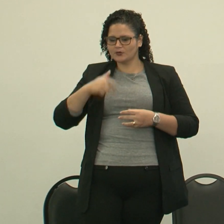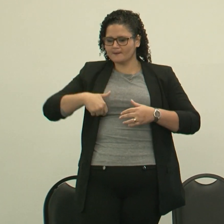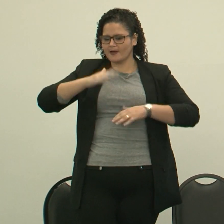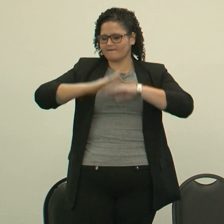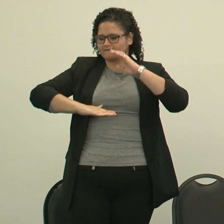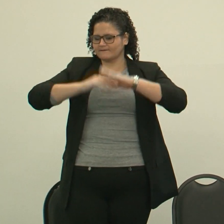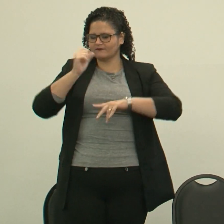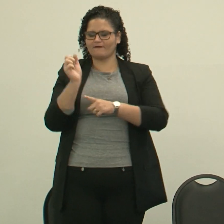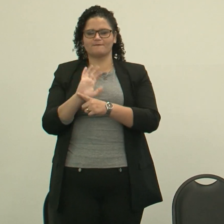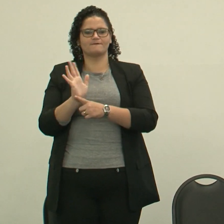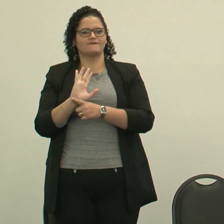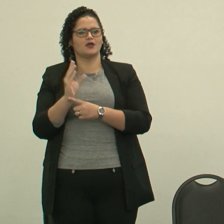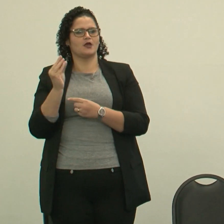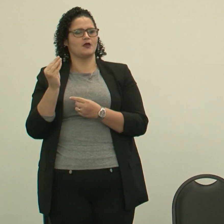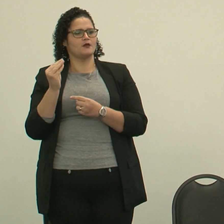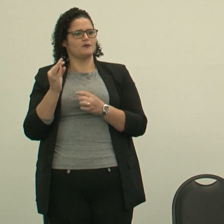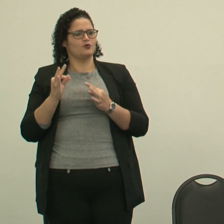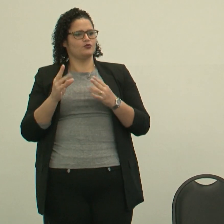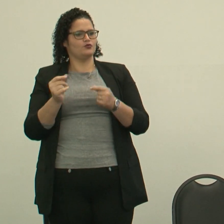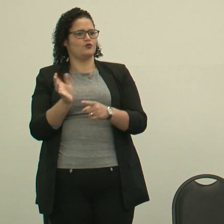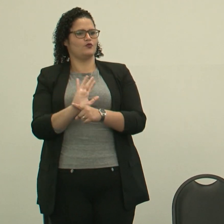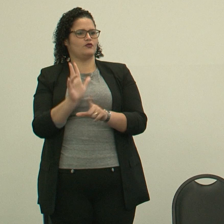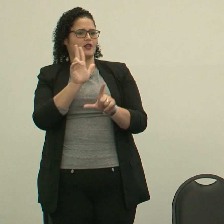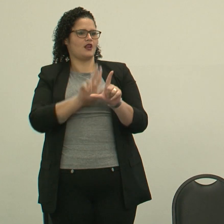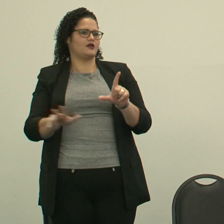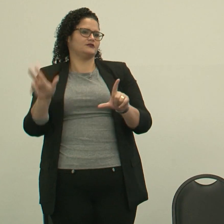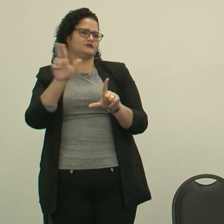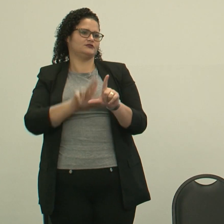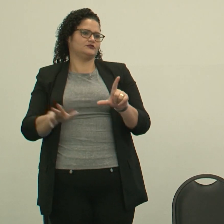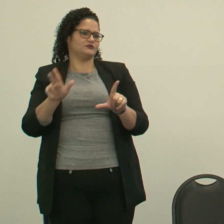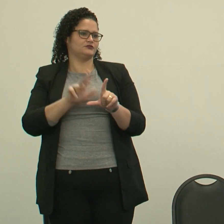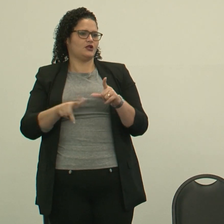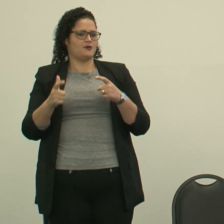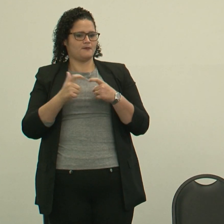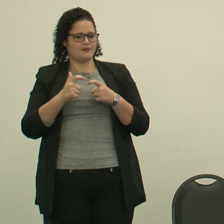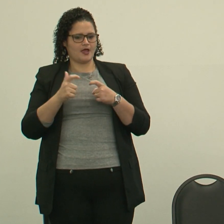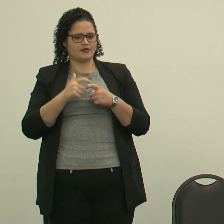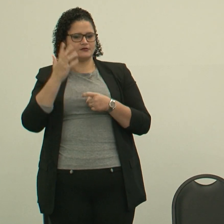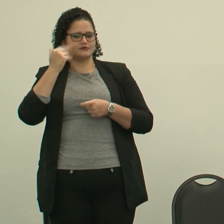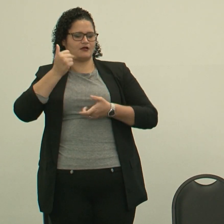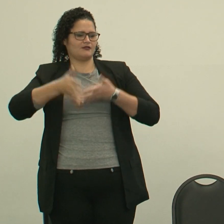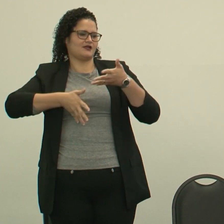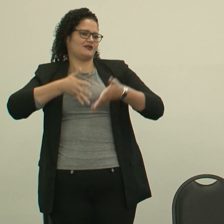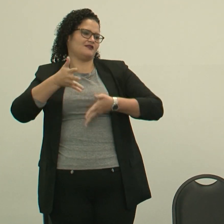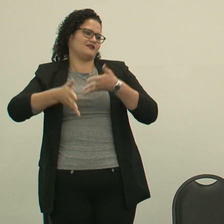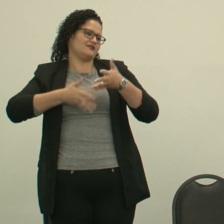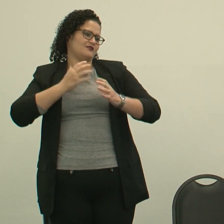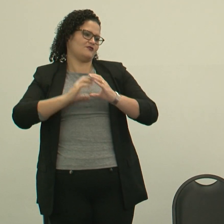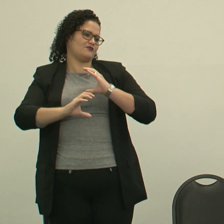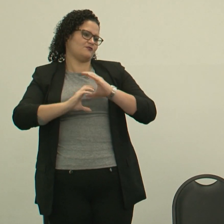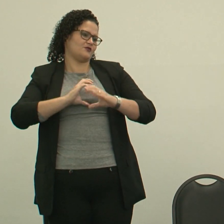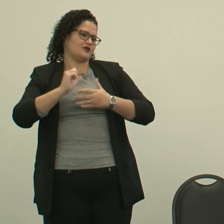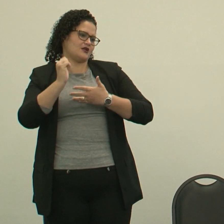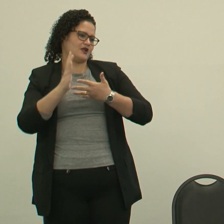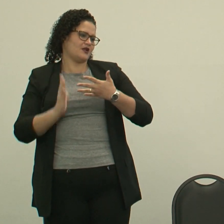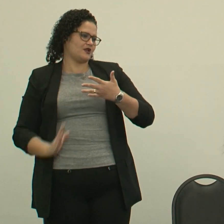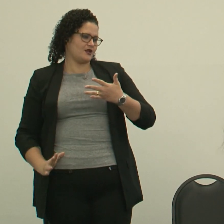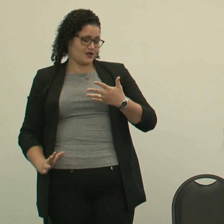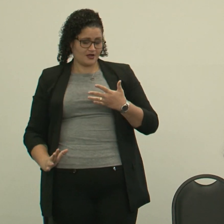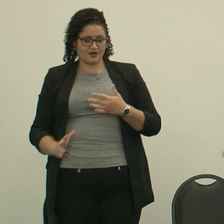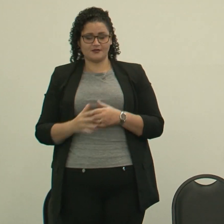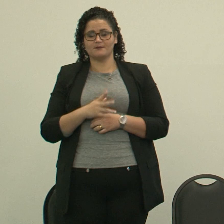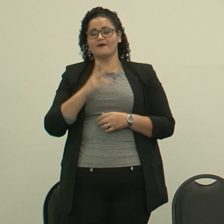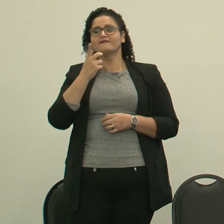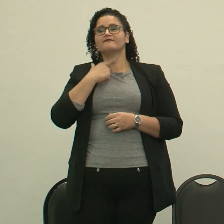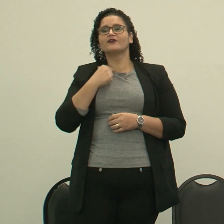nos filmes. Todos os vídeos devem ser legendados, que os médicos saibam se comunicar em libras. São os desejos de